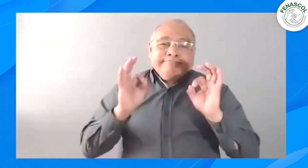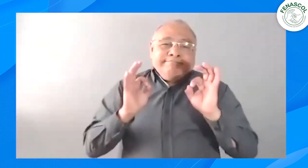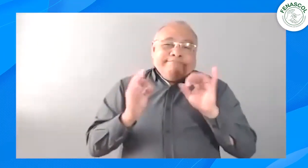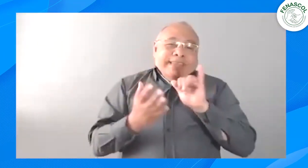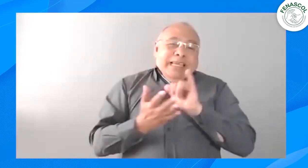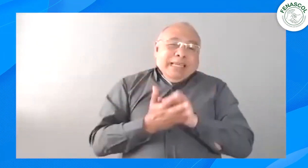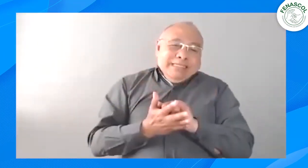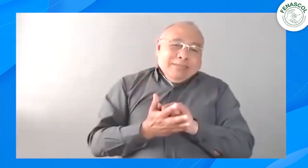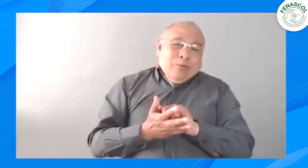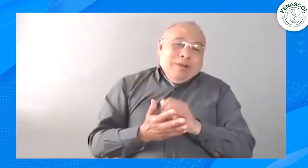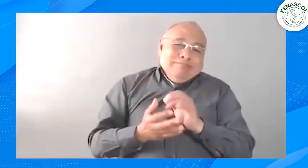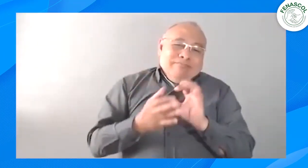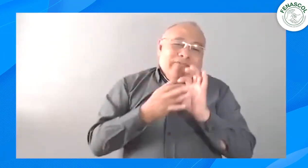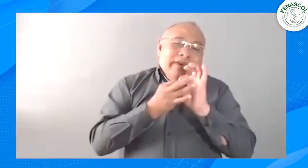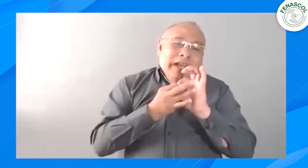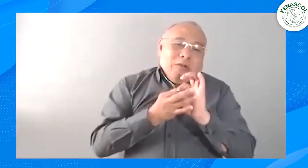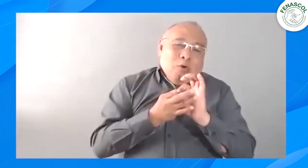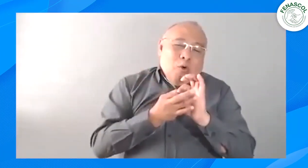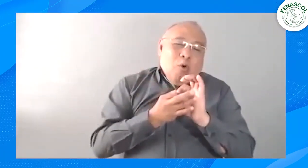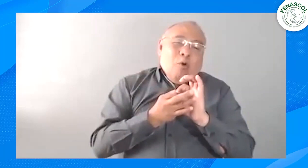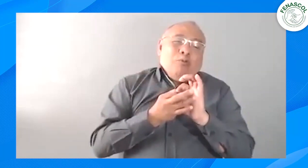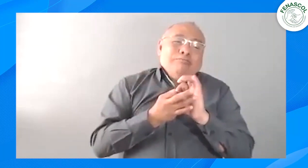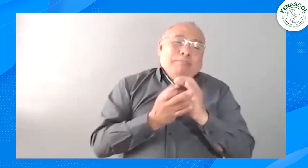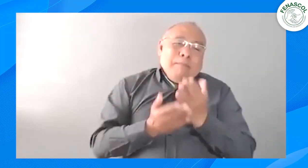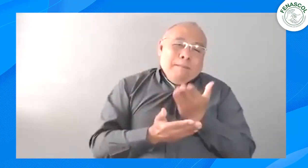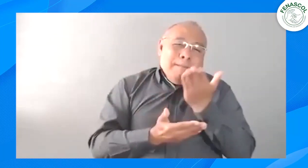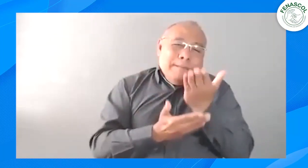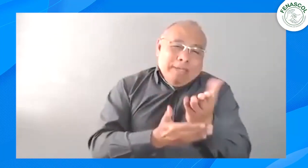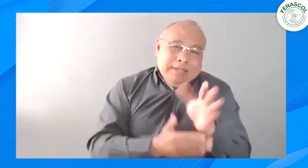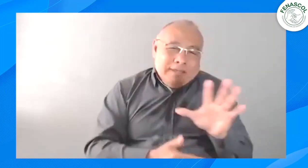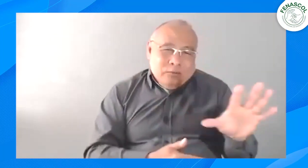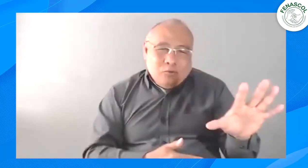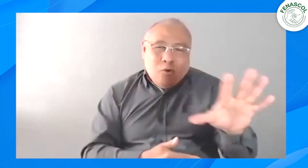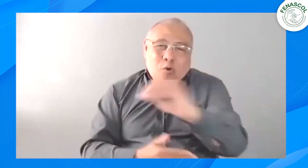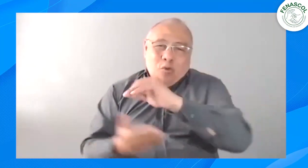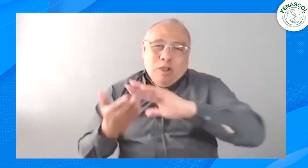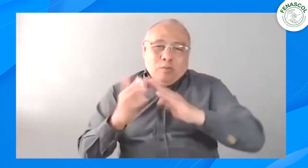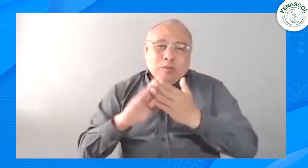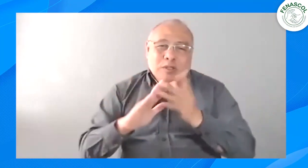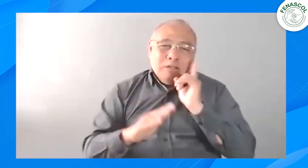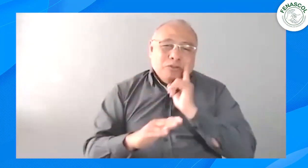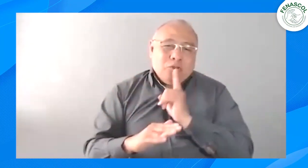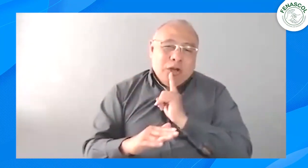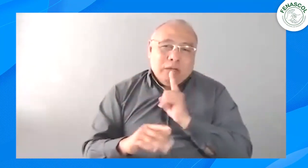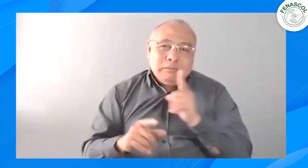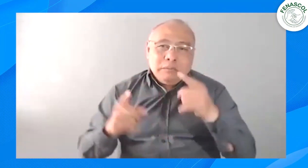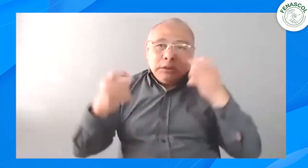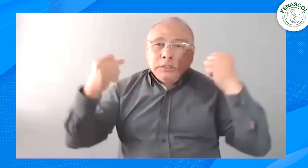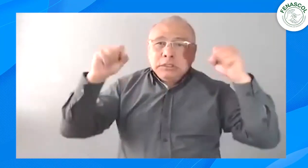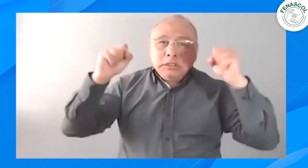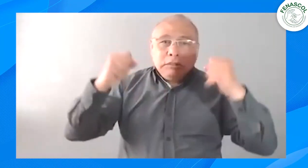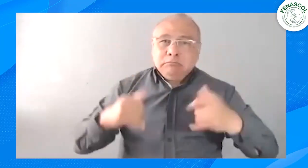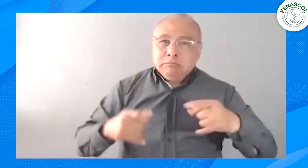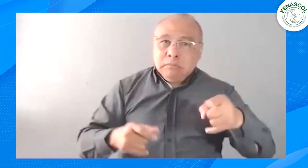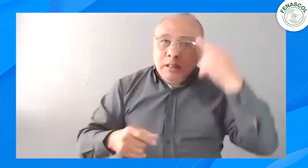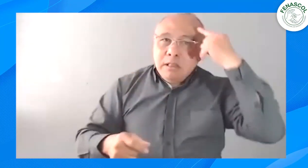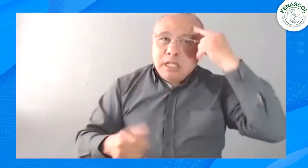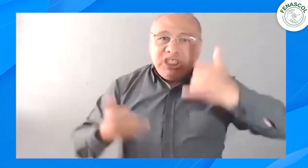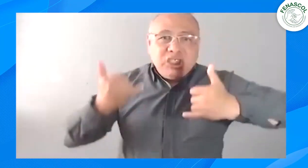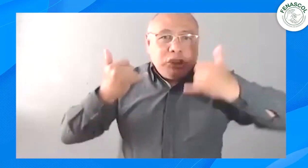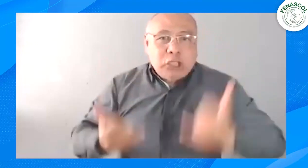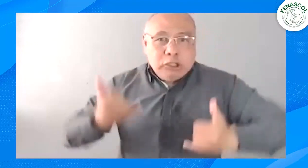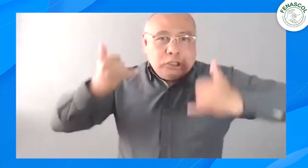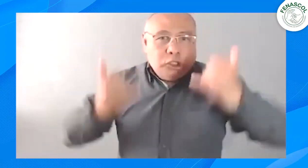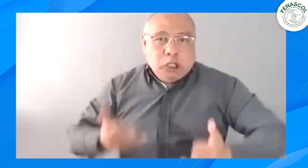agosto exacto es por eso que nosotros como federación les queremos pedir a todos no se preocupen